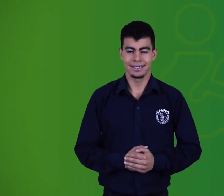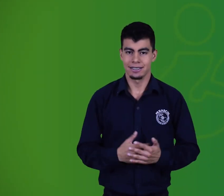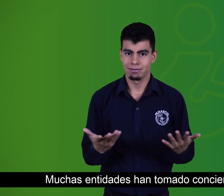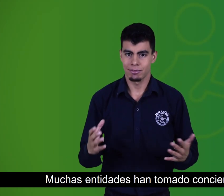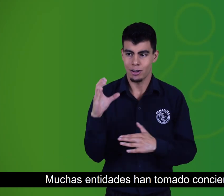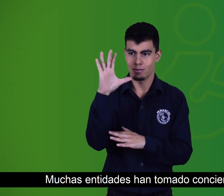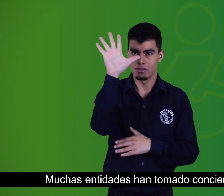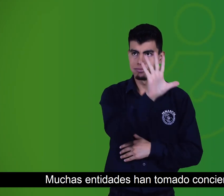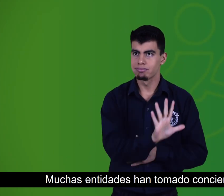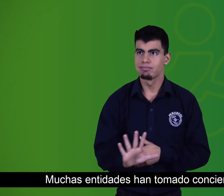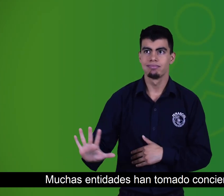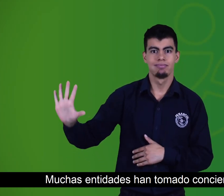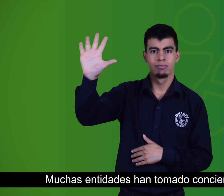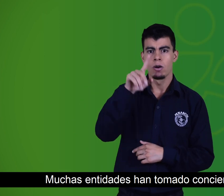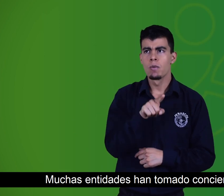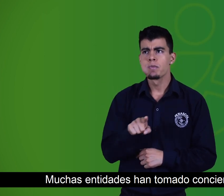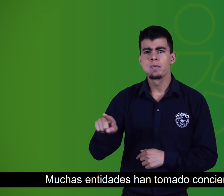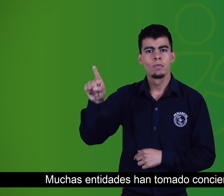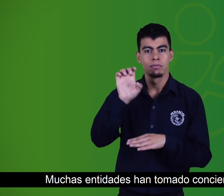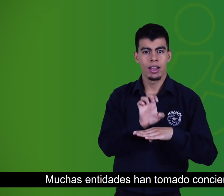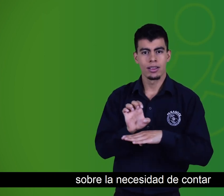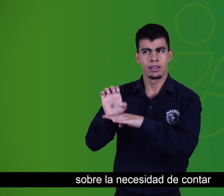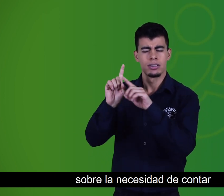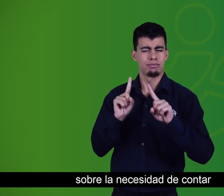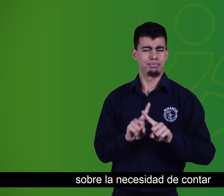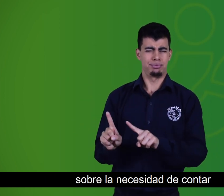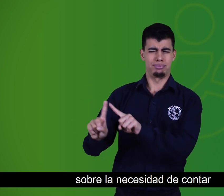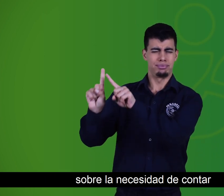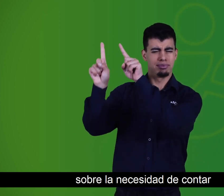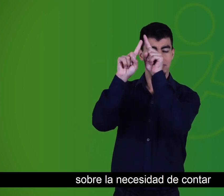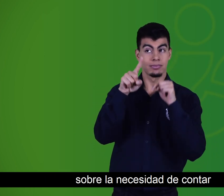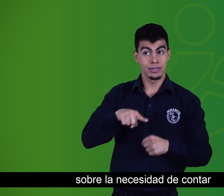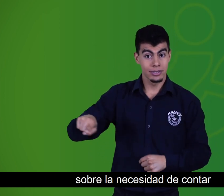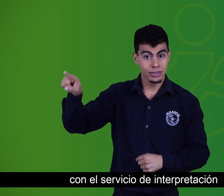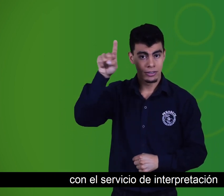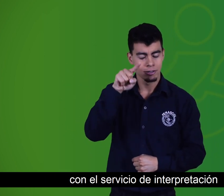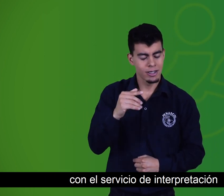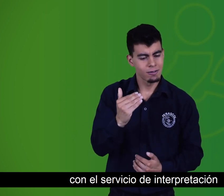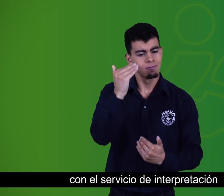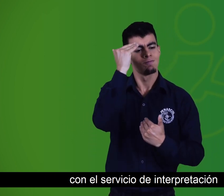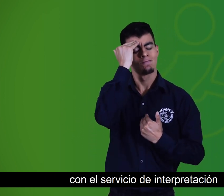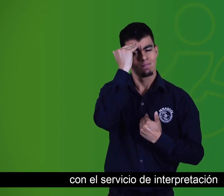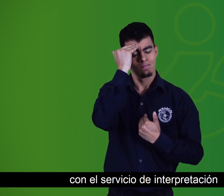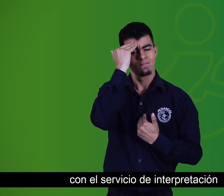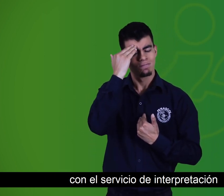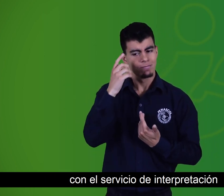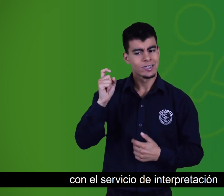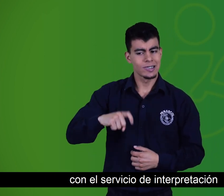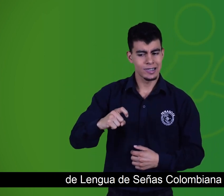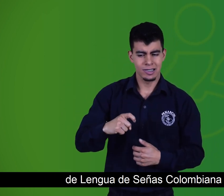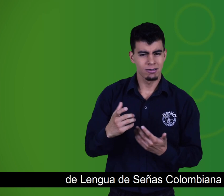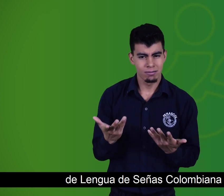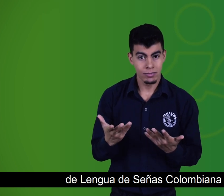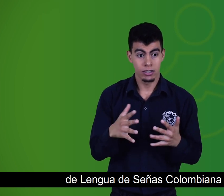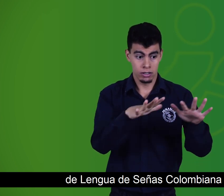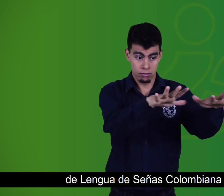Muchas entidades han tomado conciencia sobre la necesidad de contar con el servicio de interpretación de lengua de señas